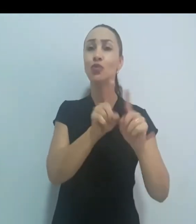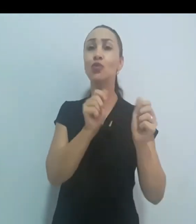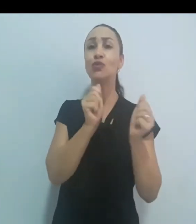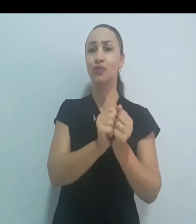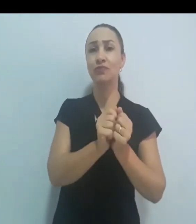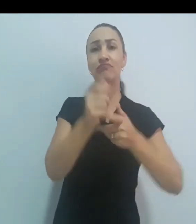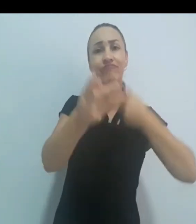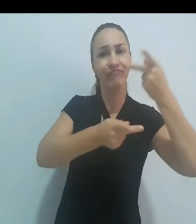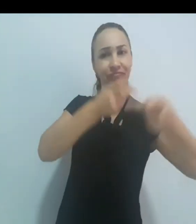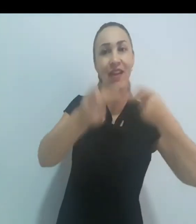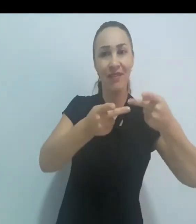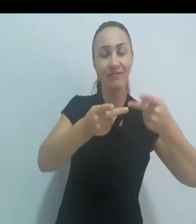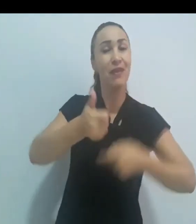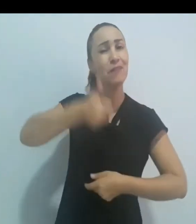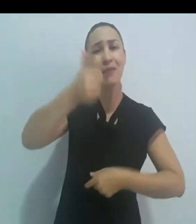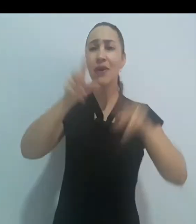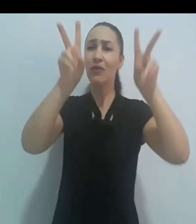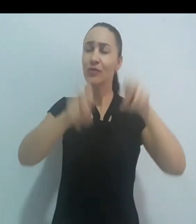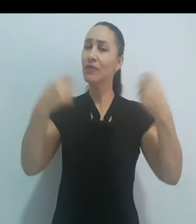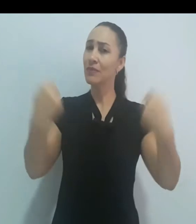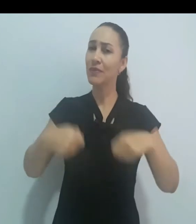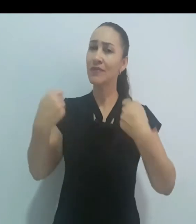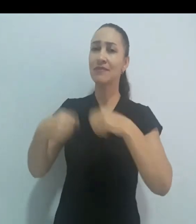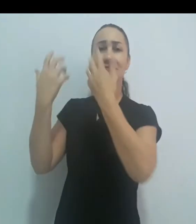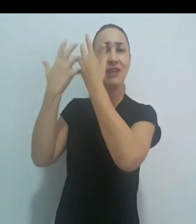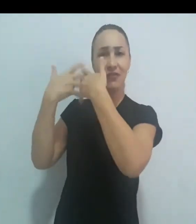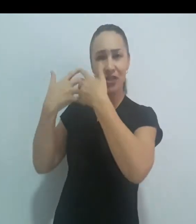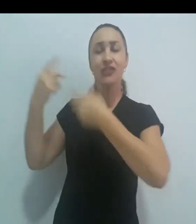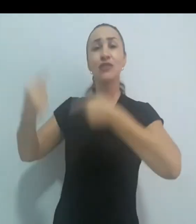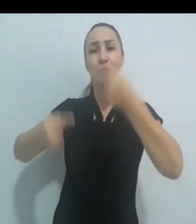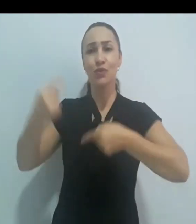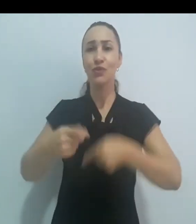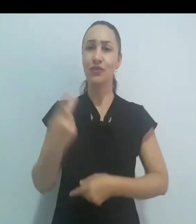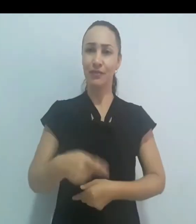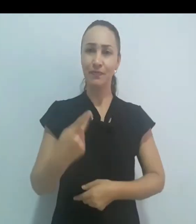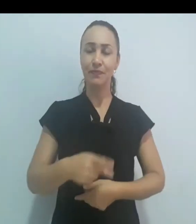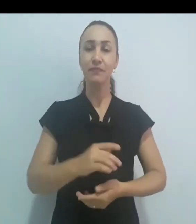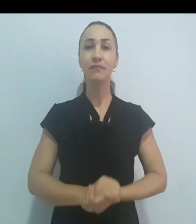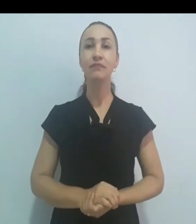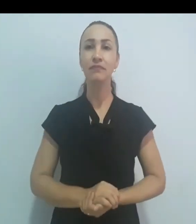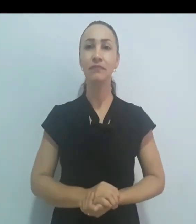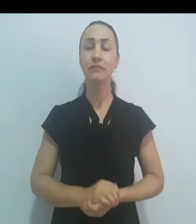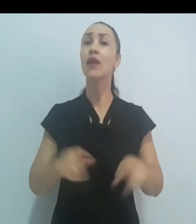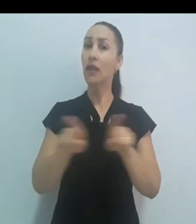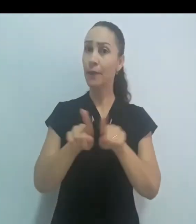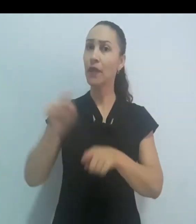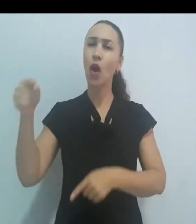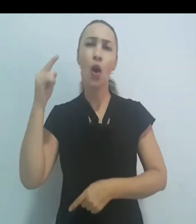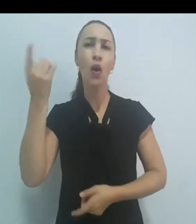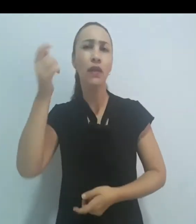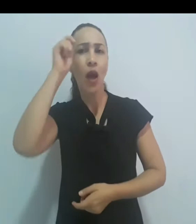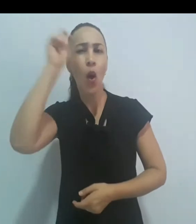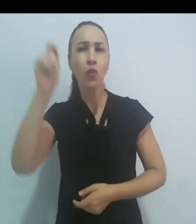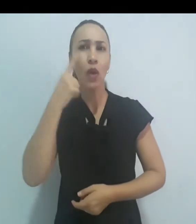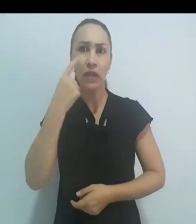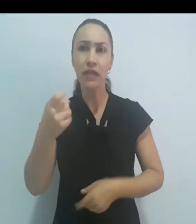né? Então essa é a primeira questão que a gente precisaria refletir, precisaria discutir. Além disso, tem uma autora